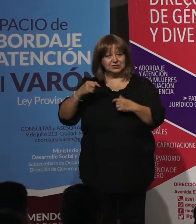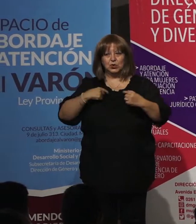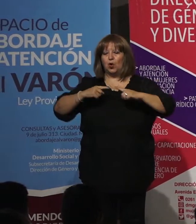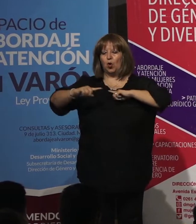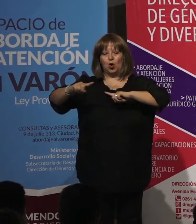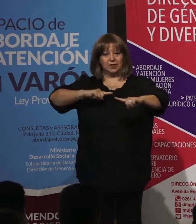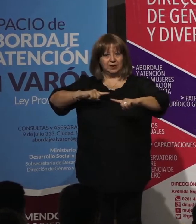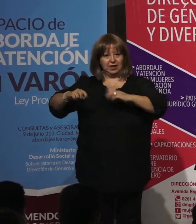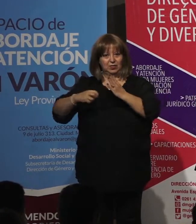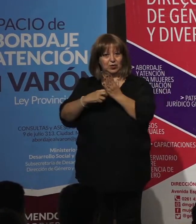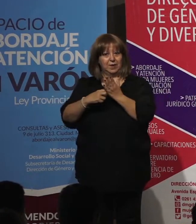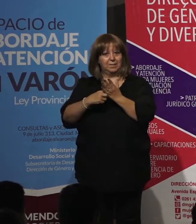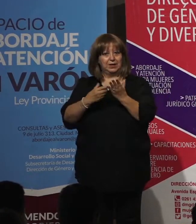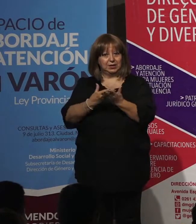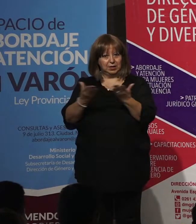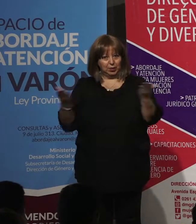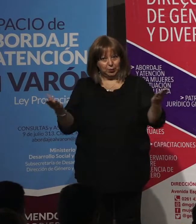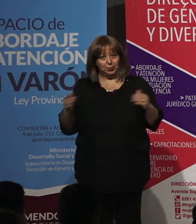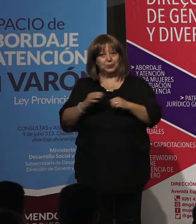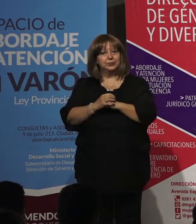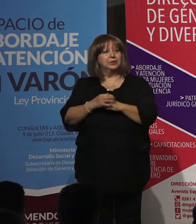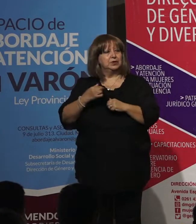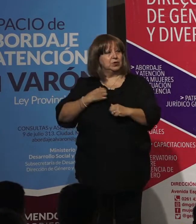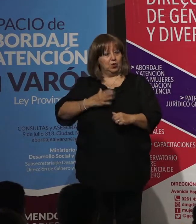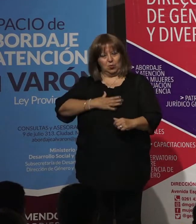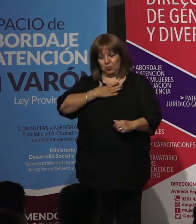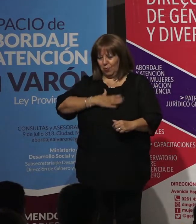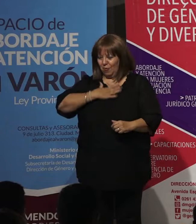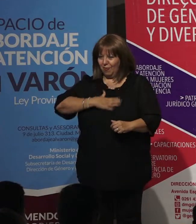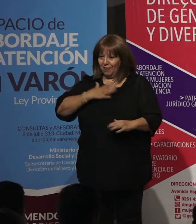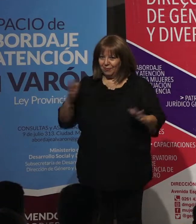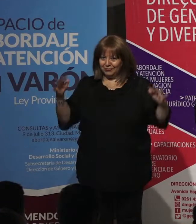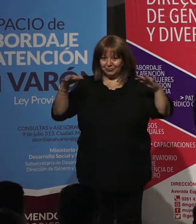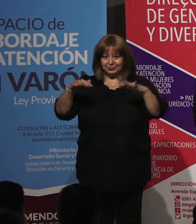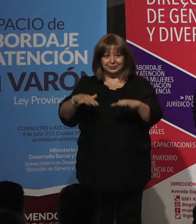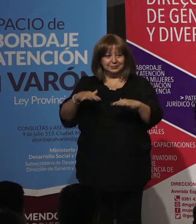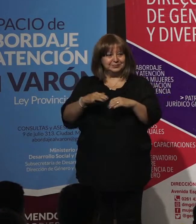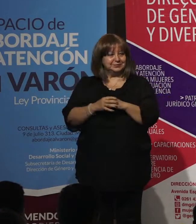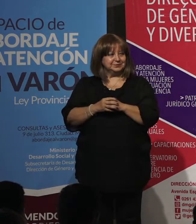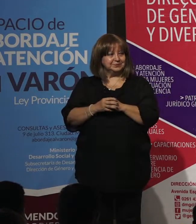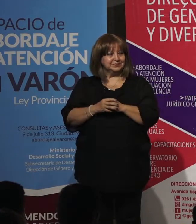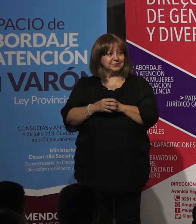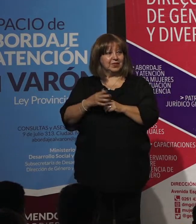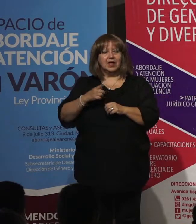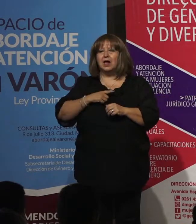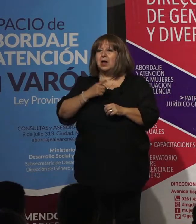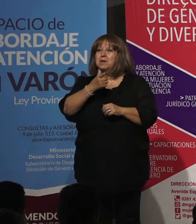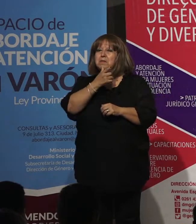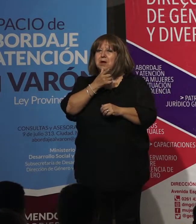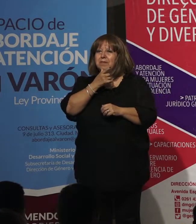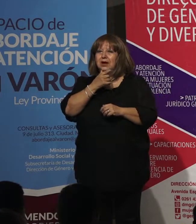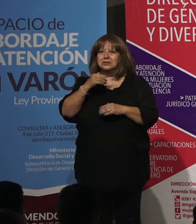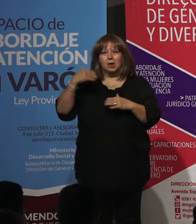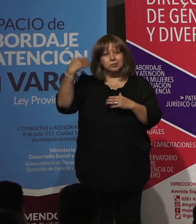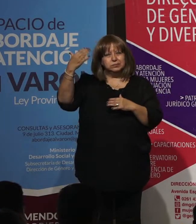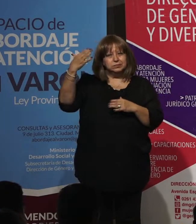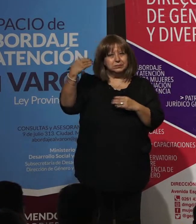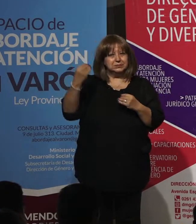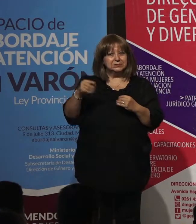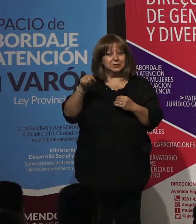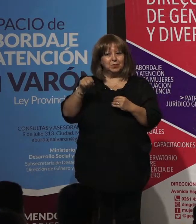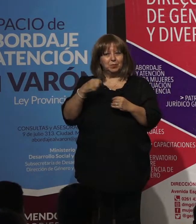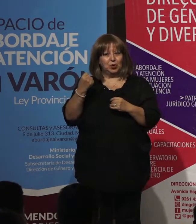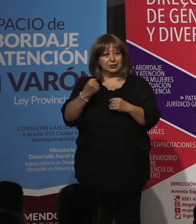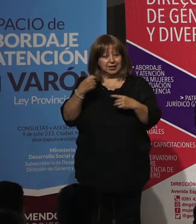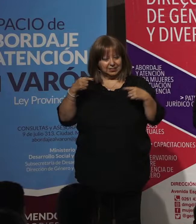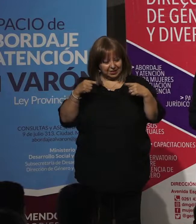tus palabras. Y estoy muy contenta de estar hoy acá ante ustedes Me parece que estas jornadas son un